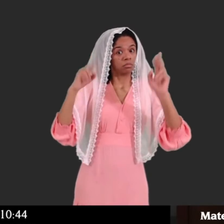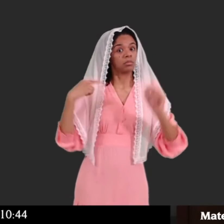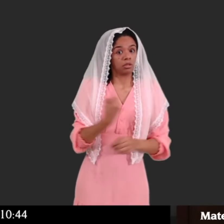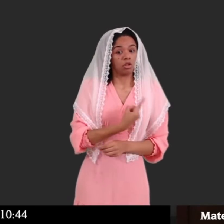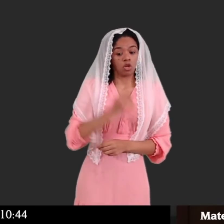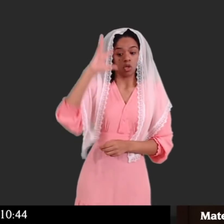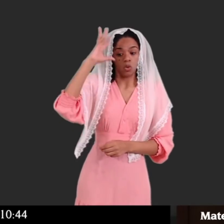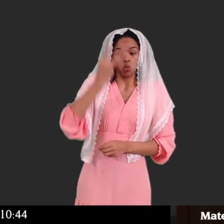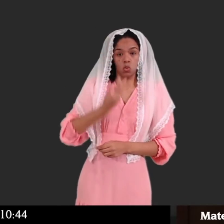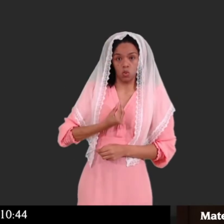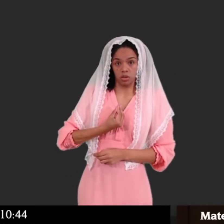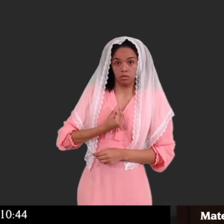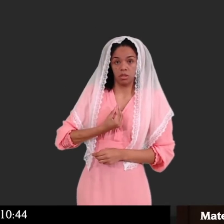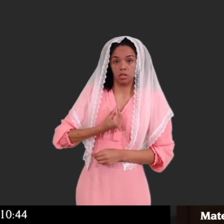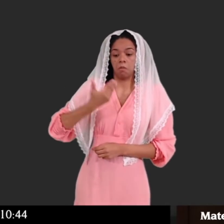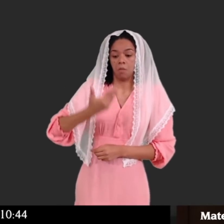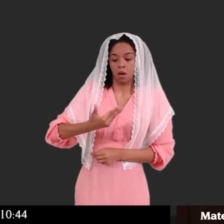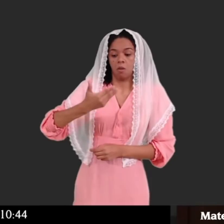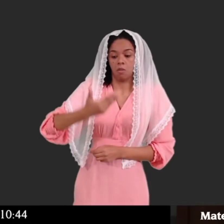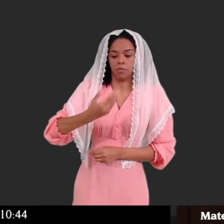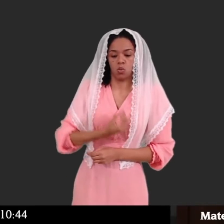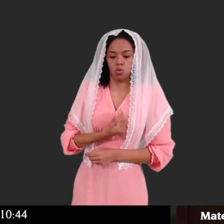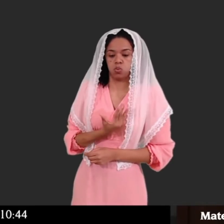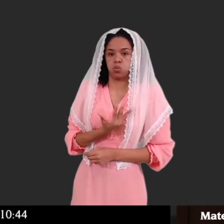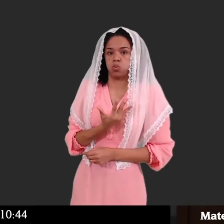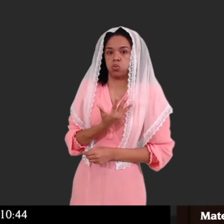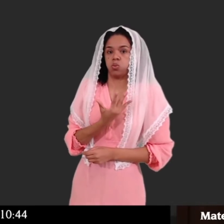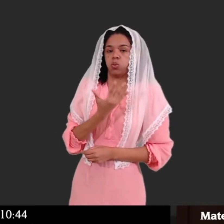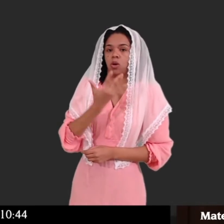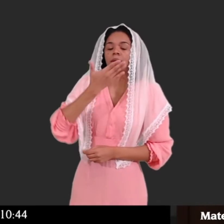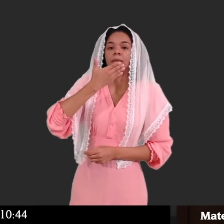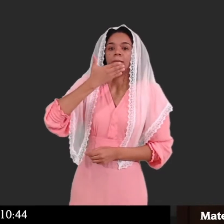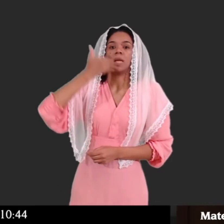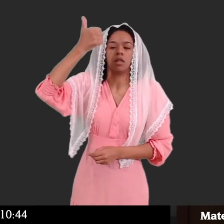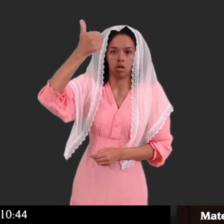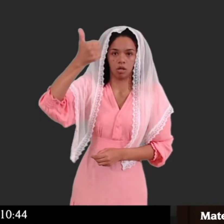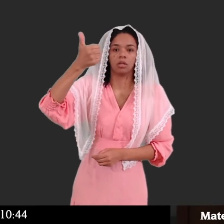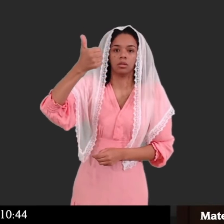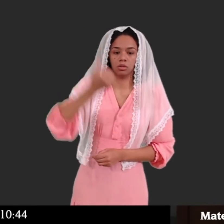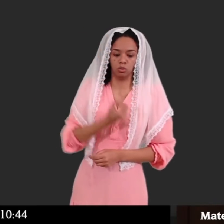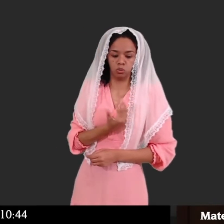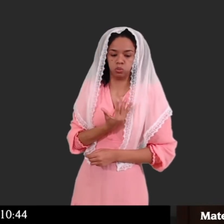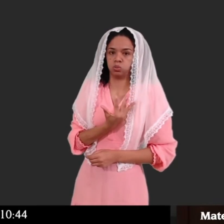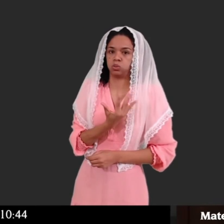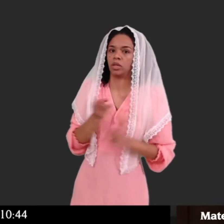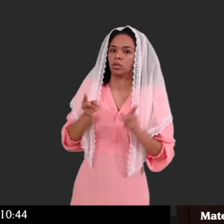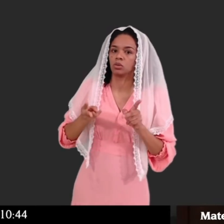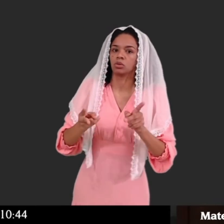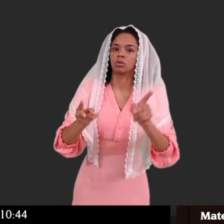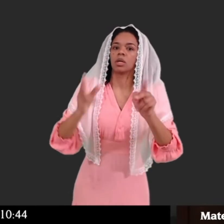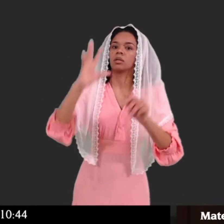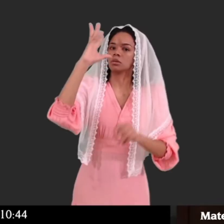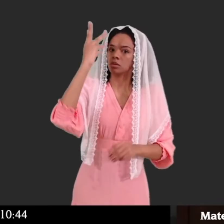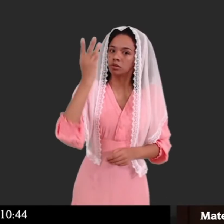Terminemos os nossos dias melhor do que quando começamos, porque melhor é o dia da morte do que o dia do nascimento de alguém.